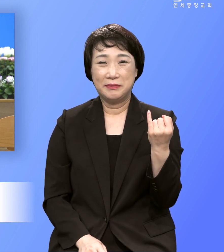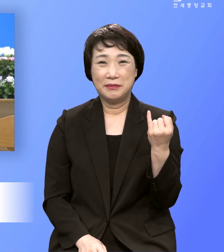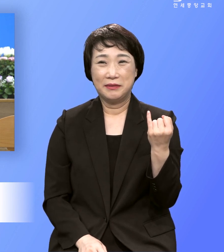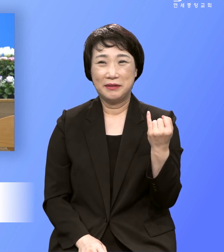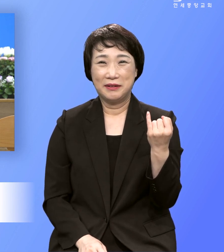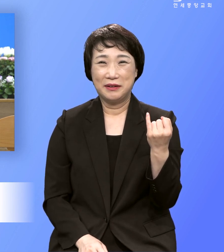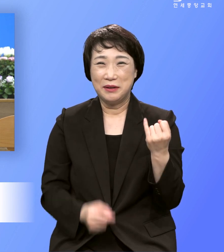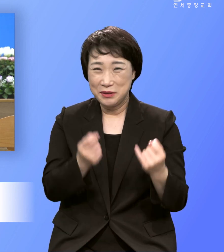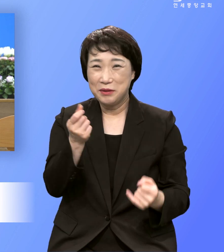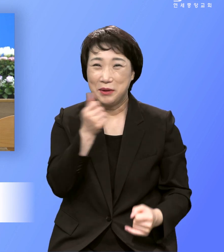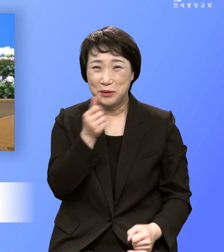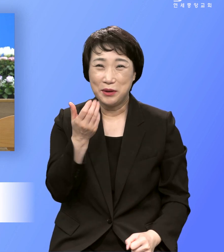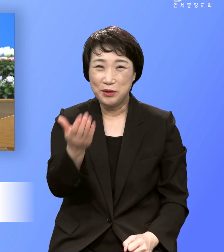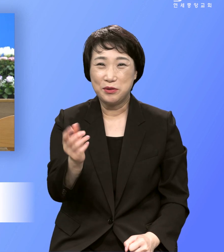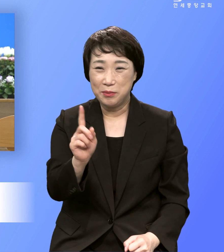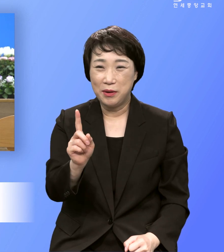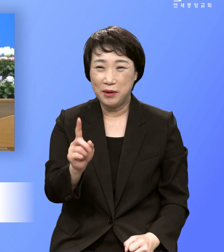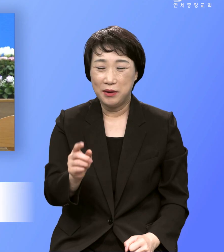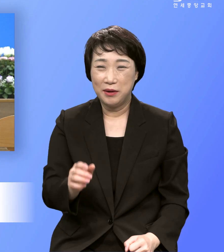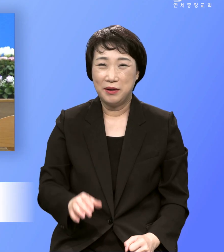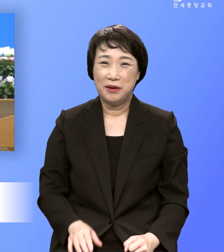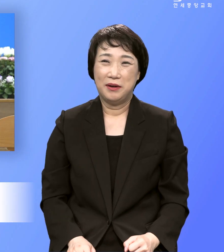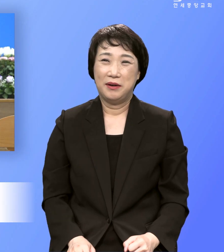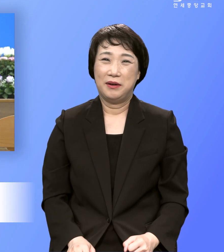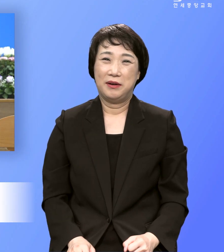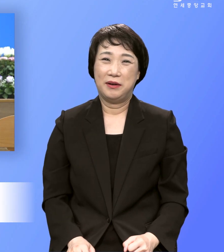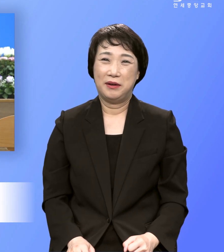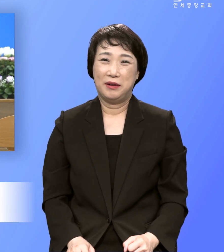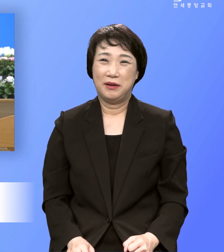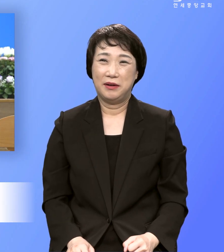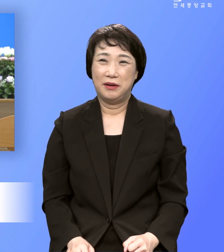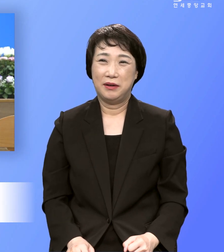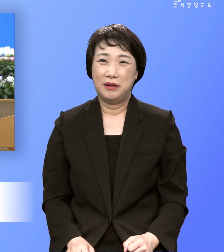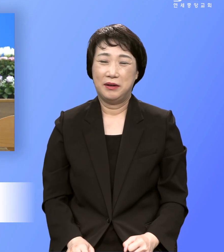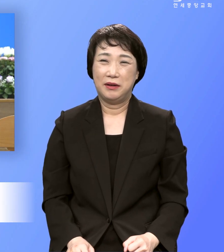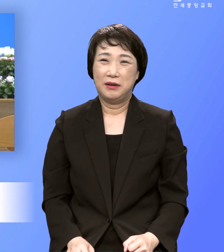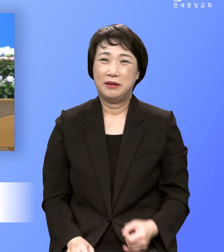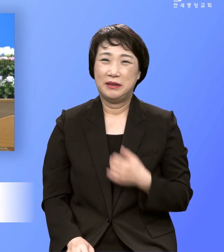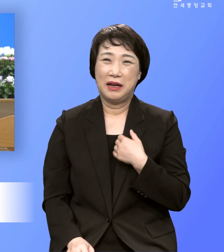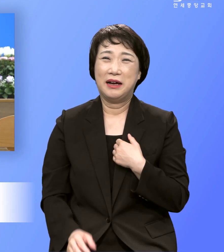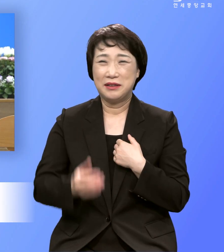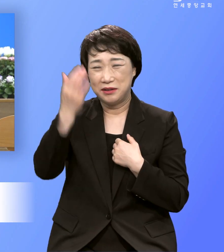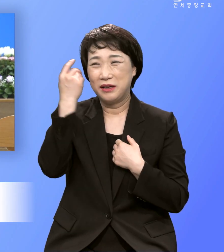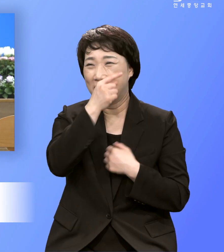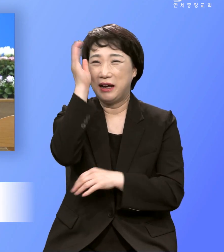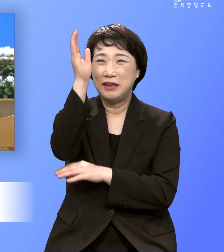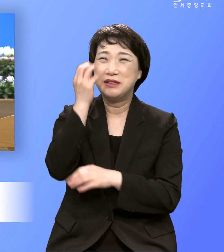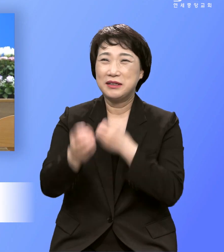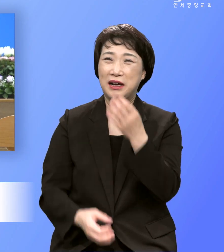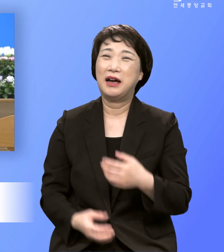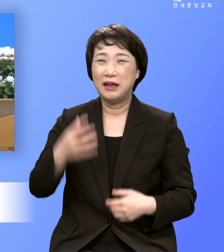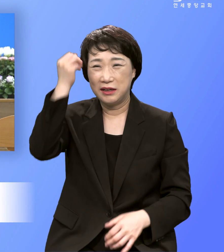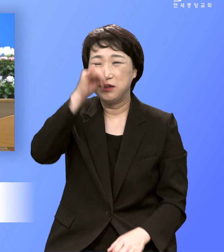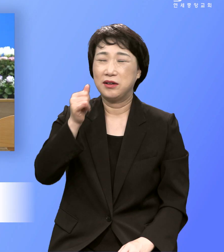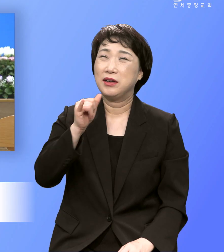끝에만 조금 말하면 여러분이 말하는 간증한 기억이 있지.